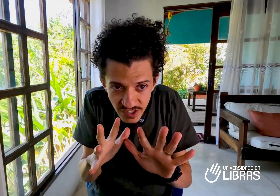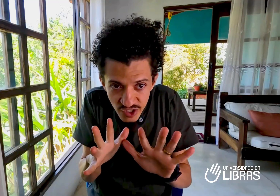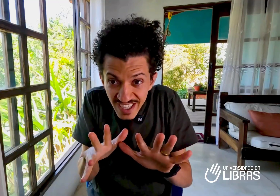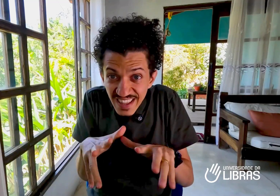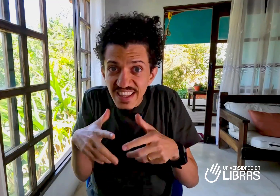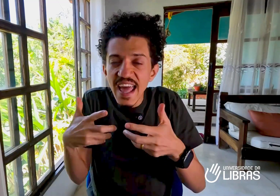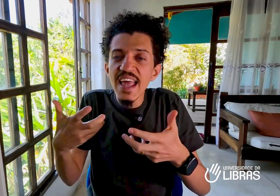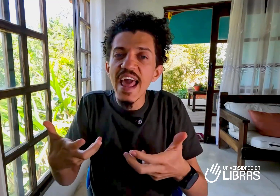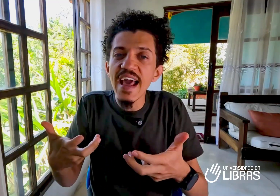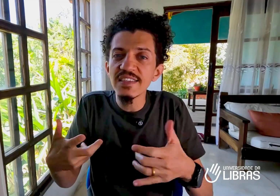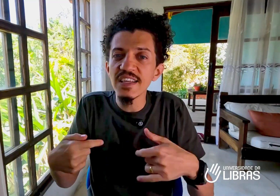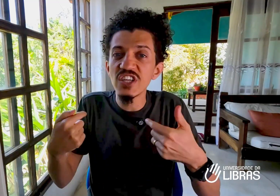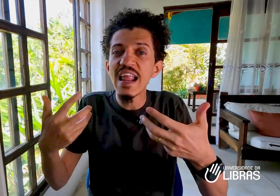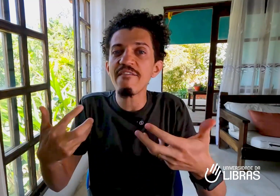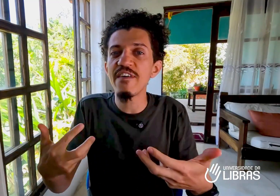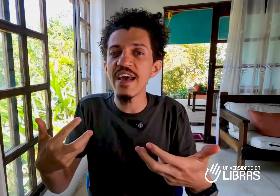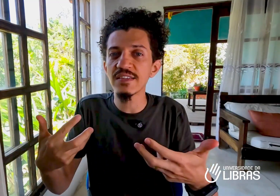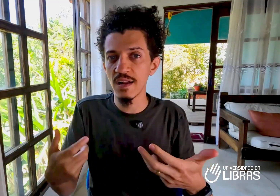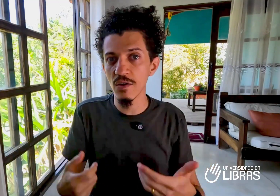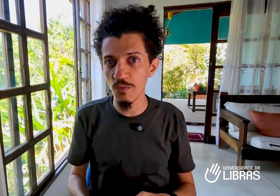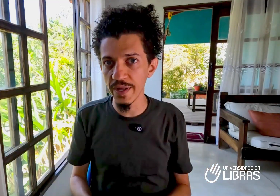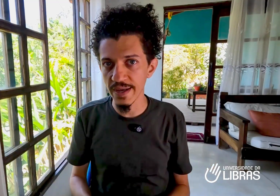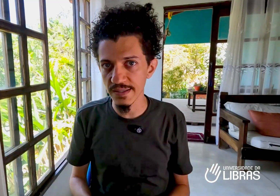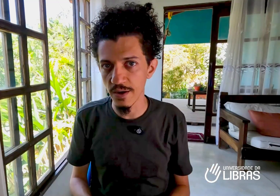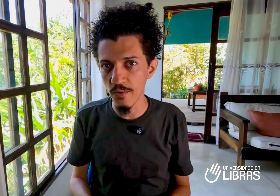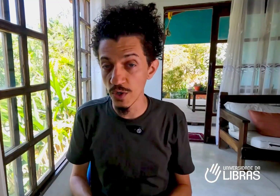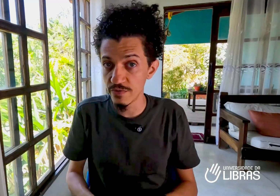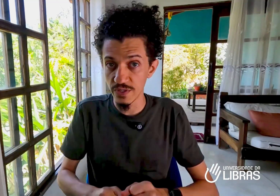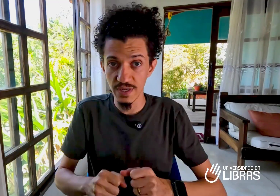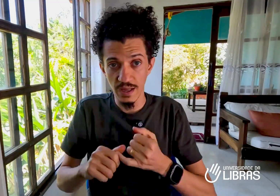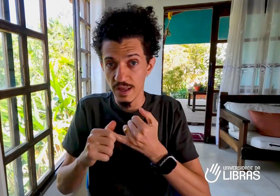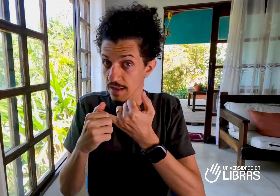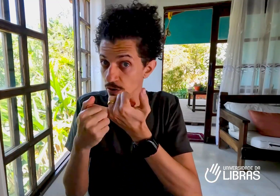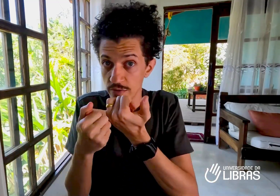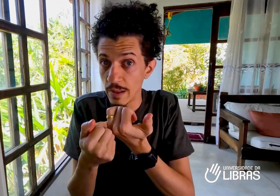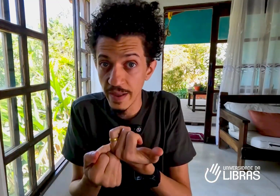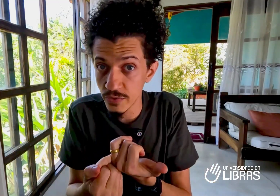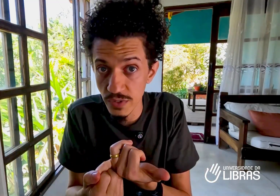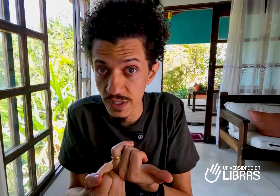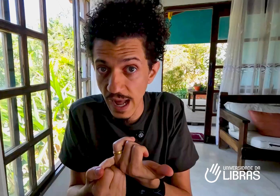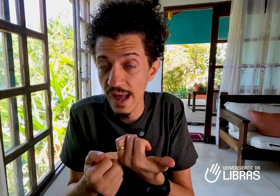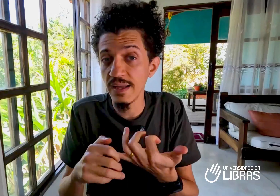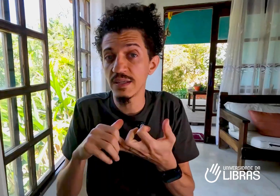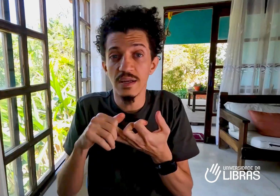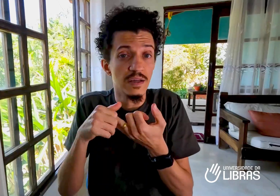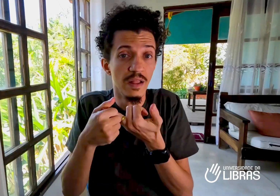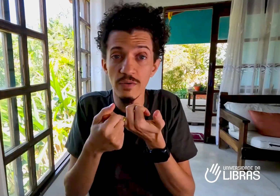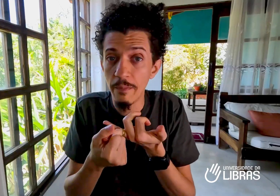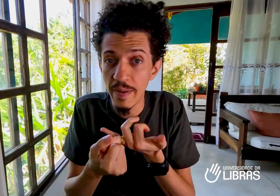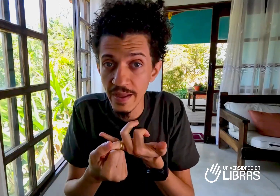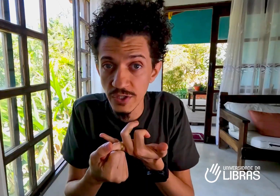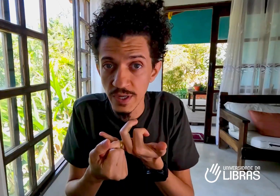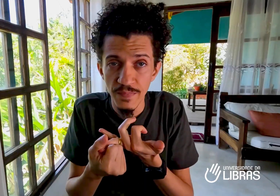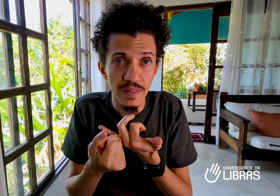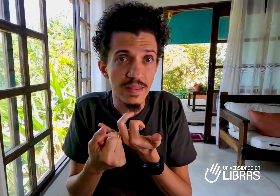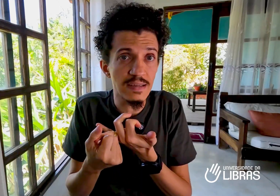de inteireza e de leveza na comunicação, onde você não depende dos sinais, não depende das